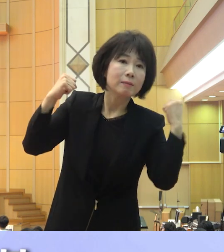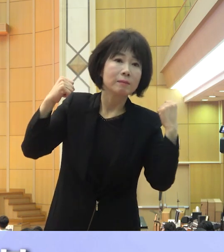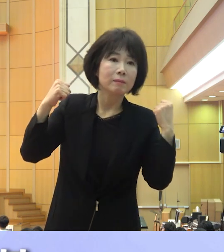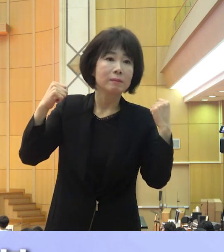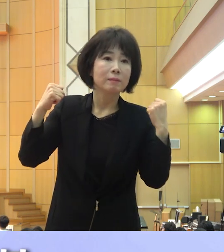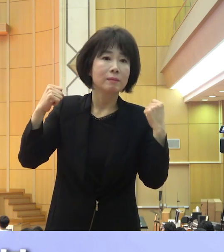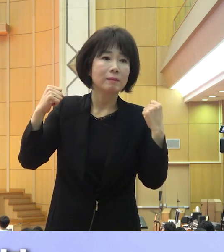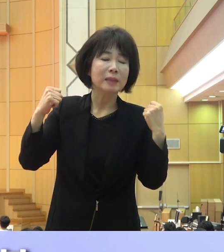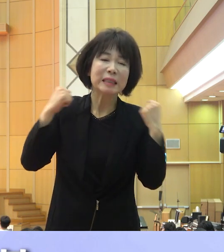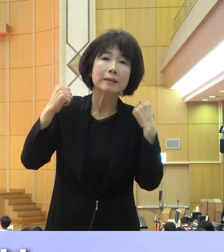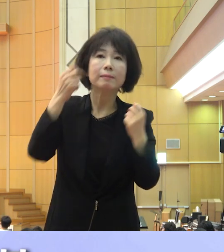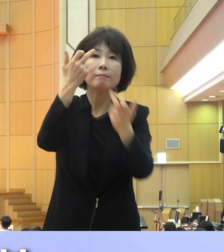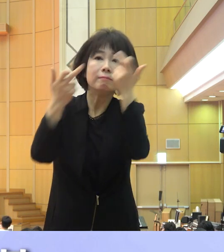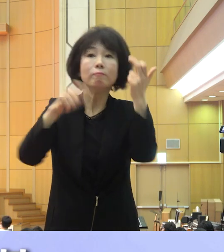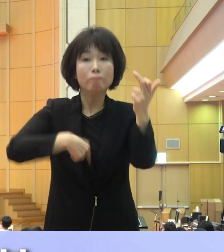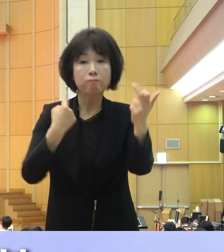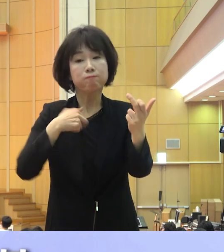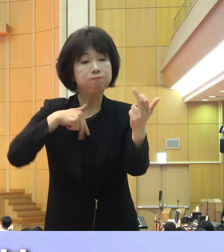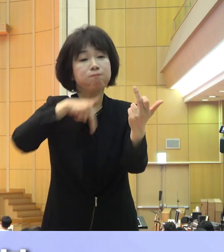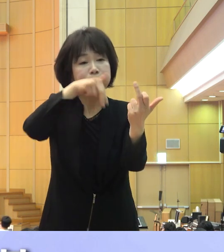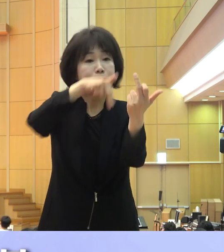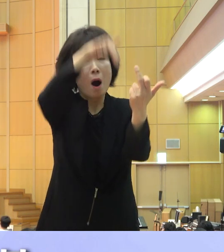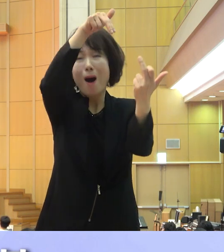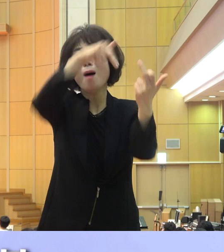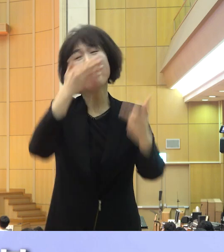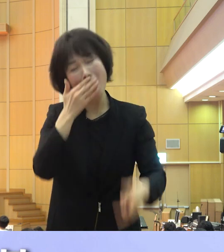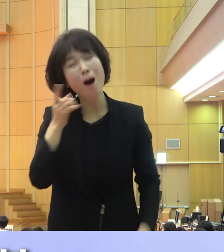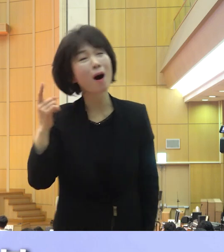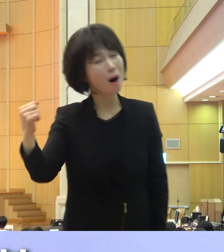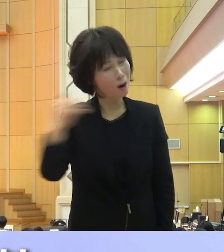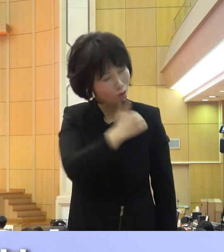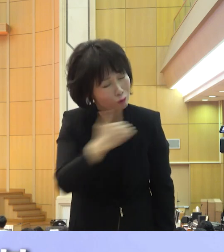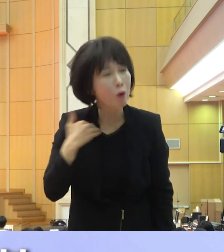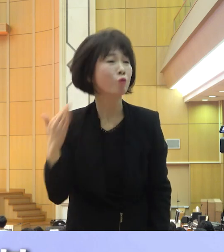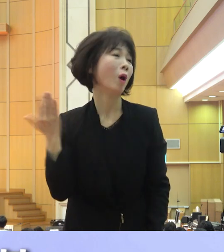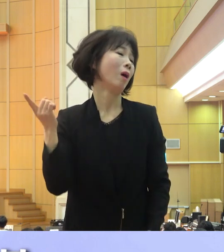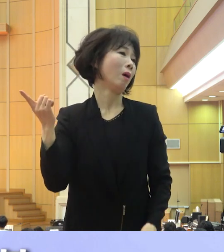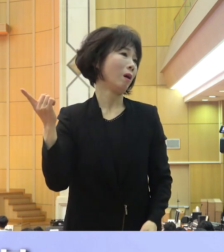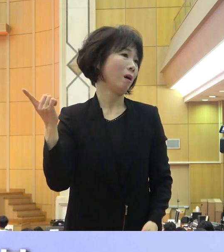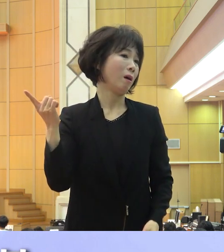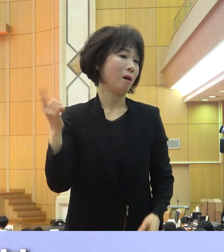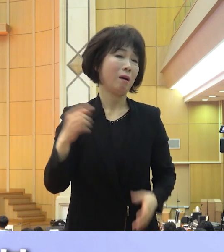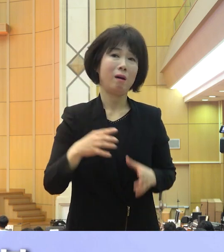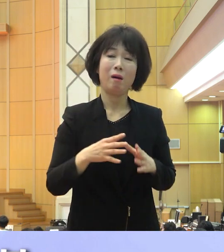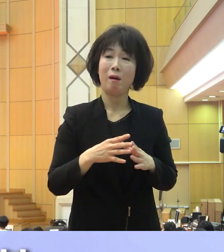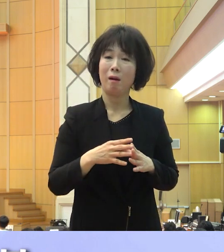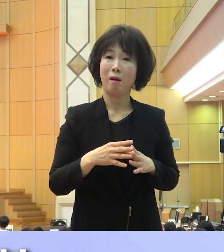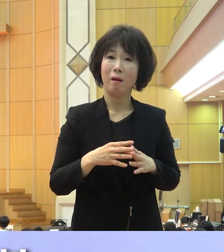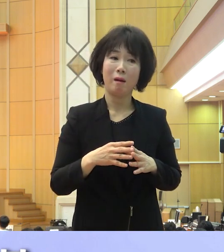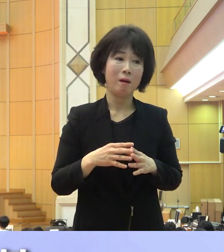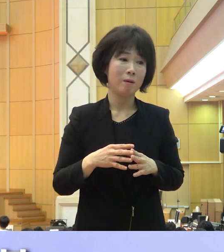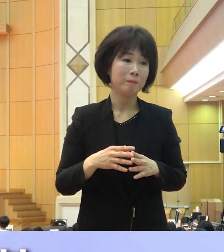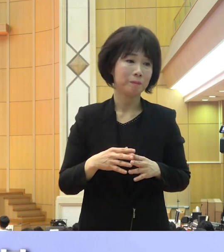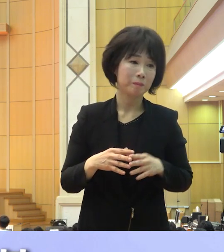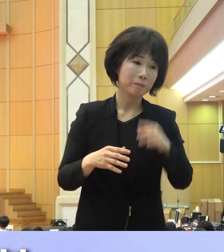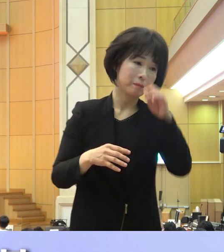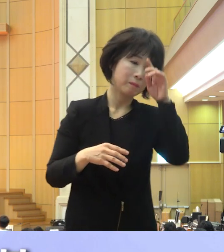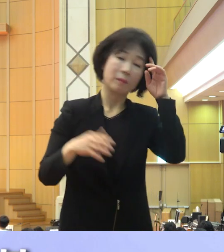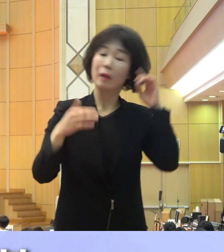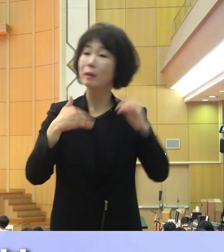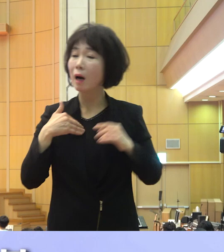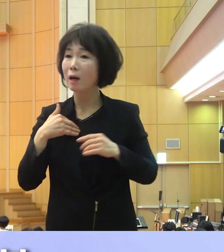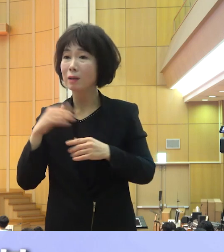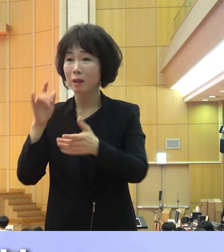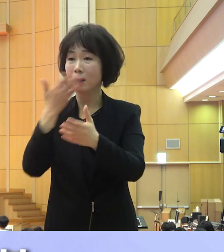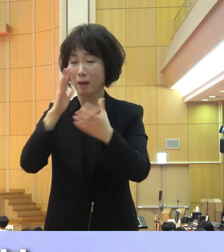그럽니다. 저도 거기까지 가봤지만, 모세가 느보산 꼭대기에 올라가서 가나안 땅을 바라봤다라고 하는 그 바위에까지 올라가서 저도 가나안 땅 예루살렘